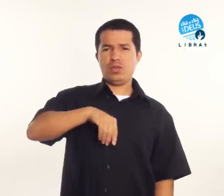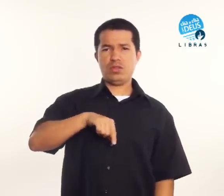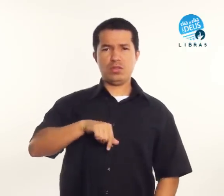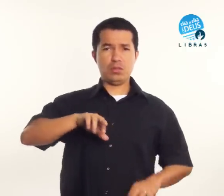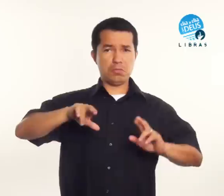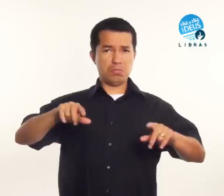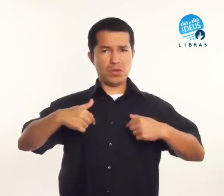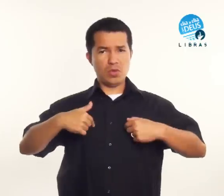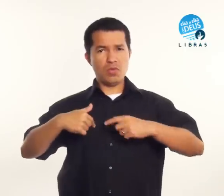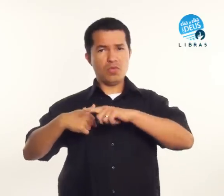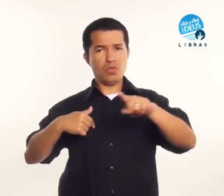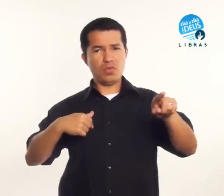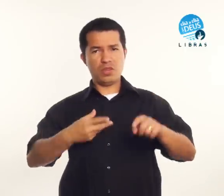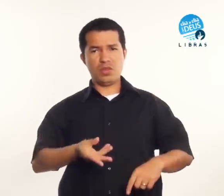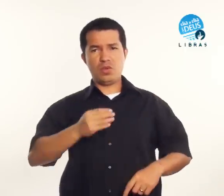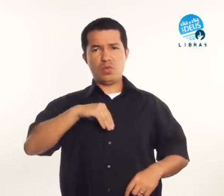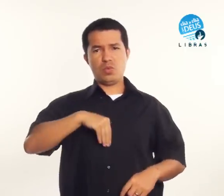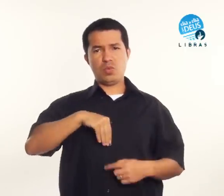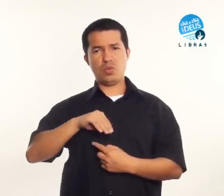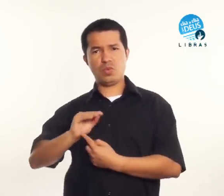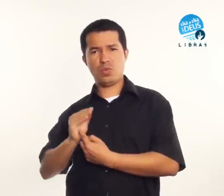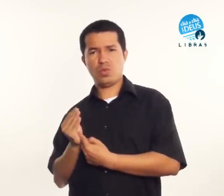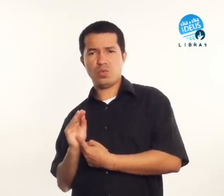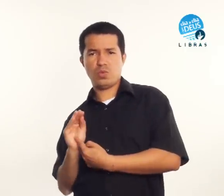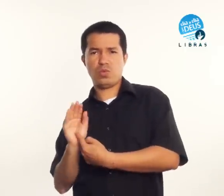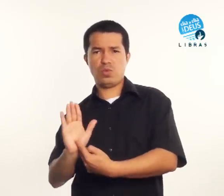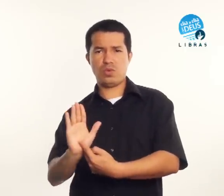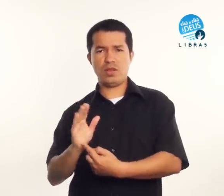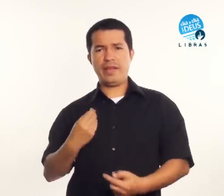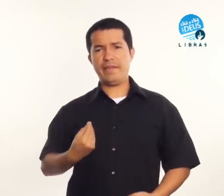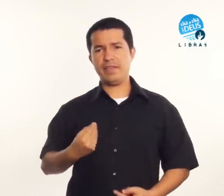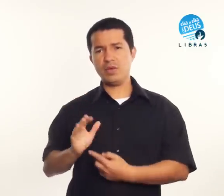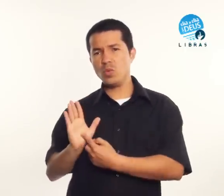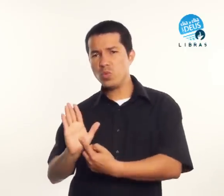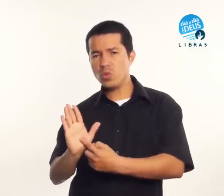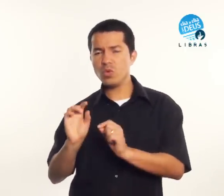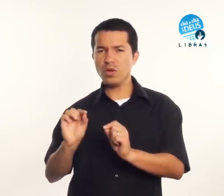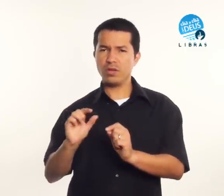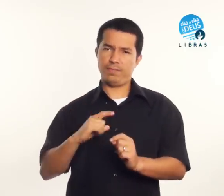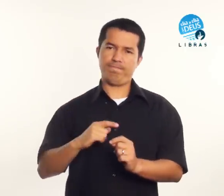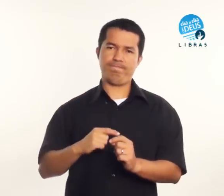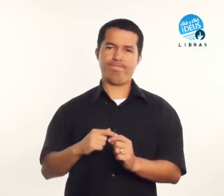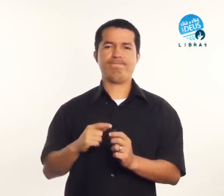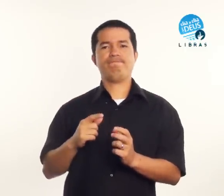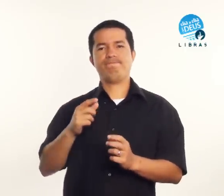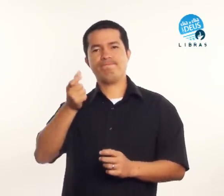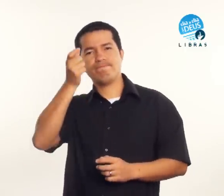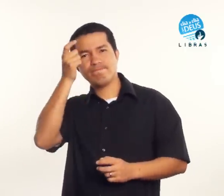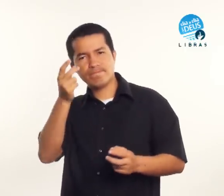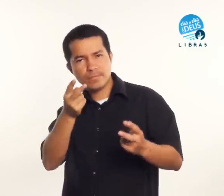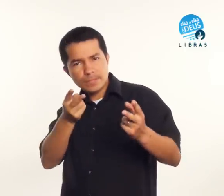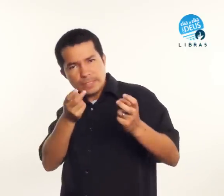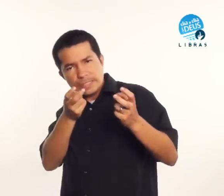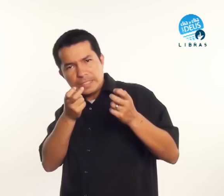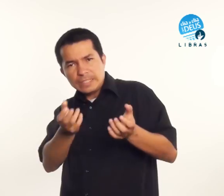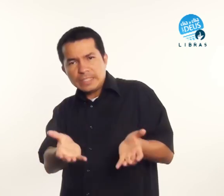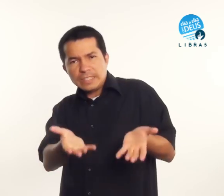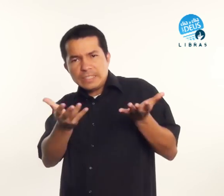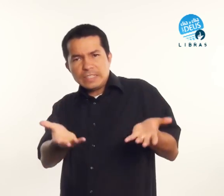nossa natureza pecaminosa, e ele vai incentivar essas 3 forças que